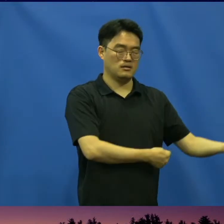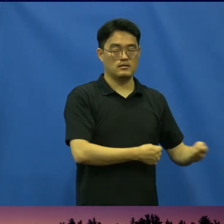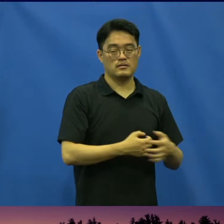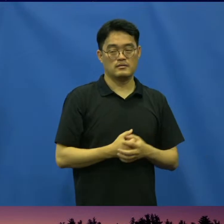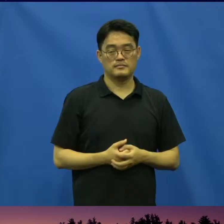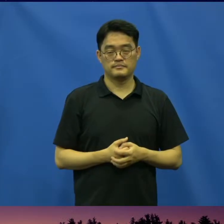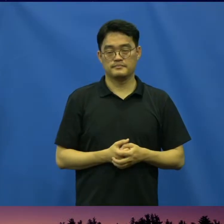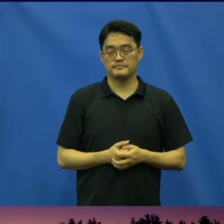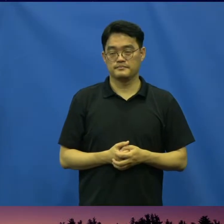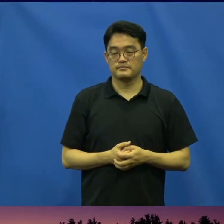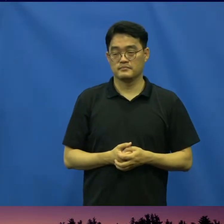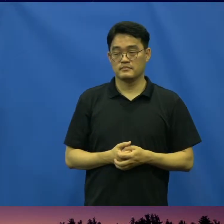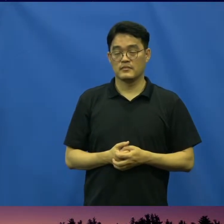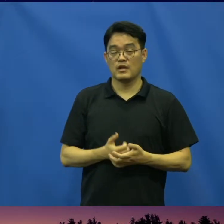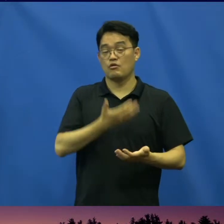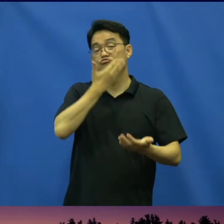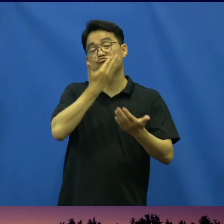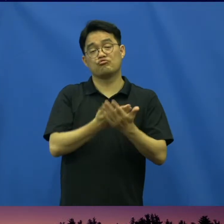생명의 길로 인도하는